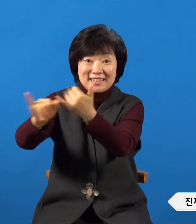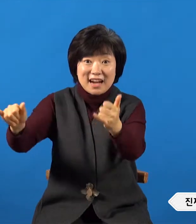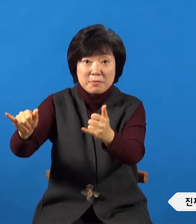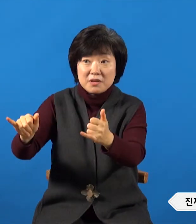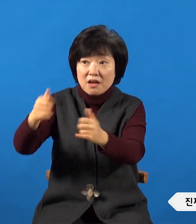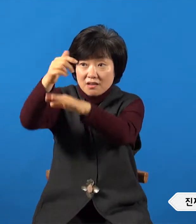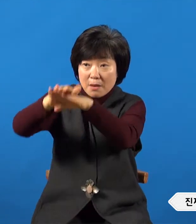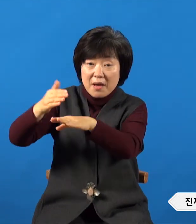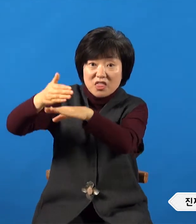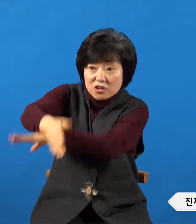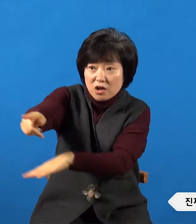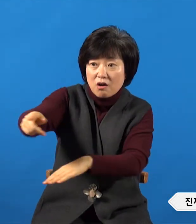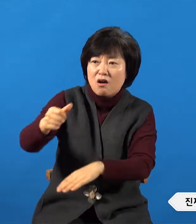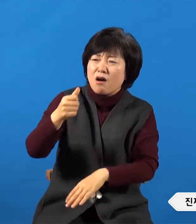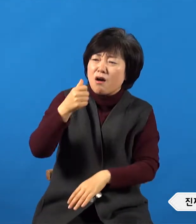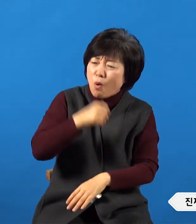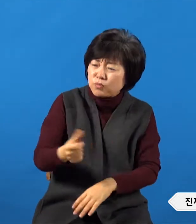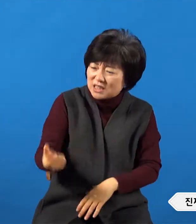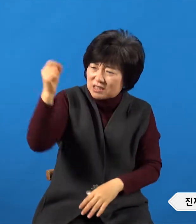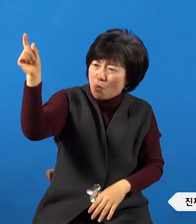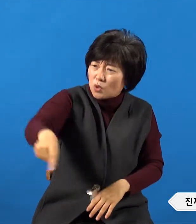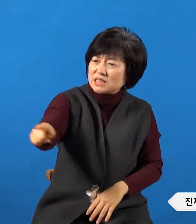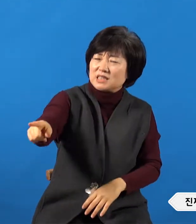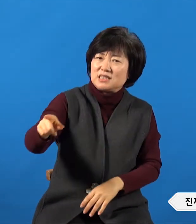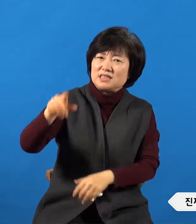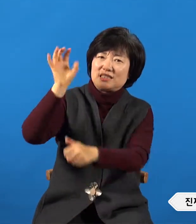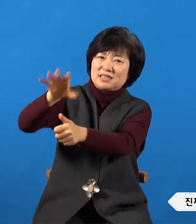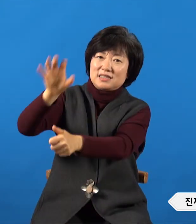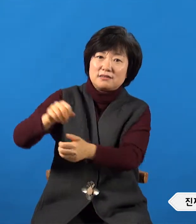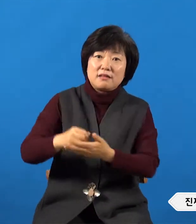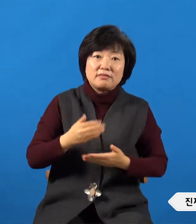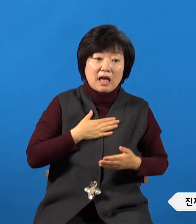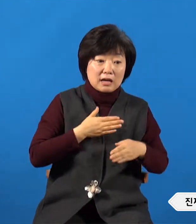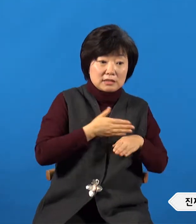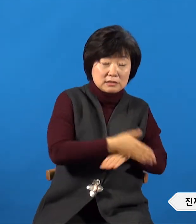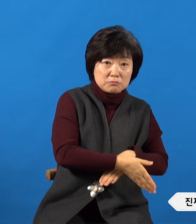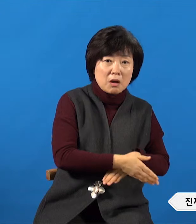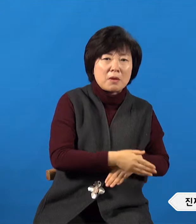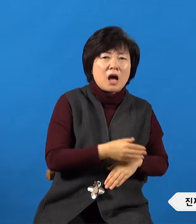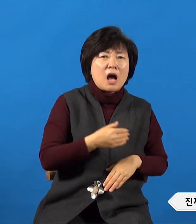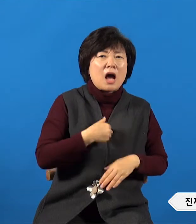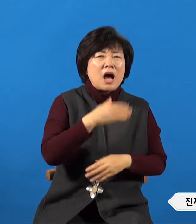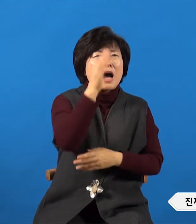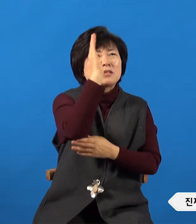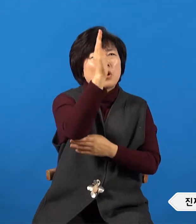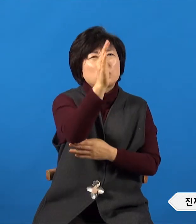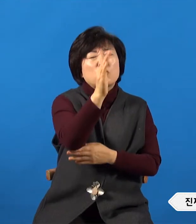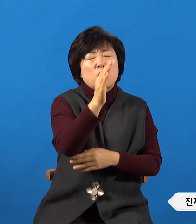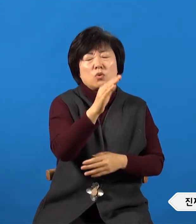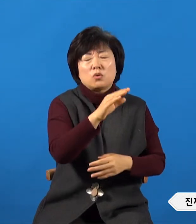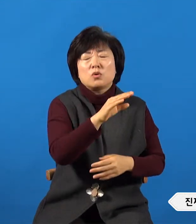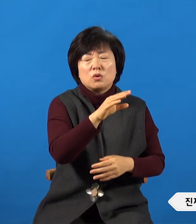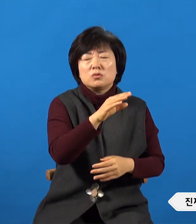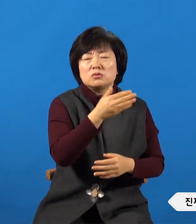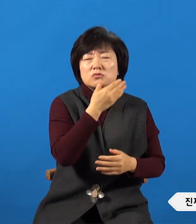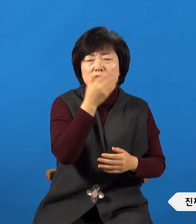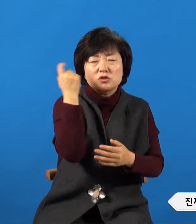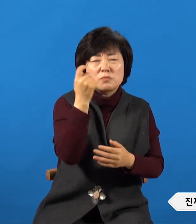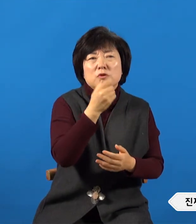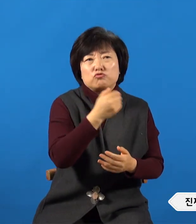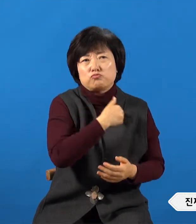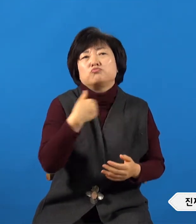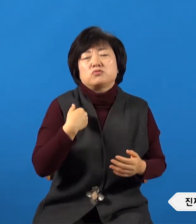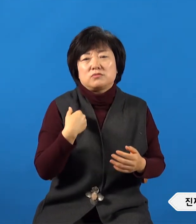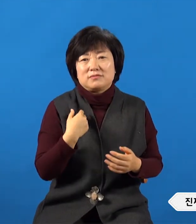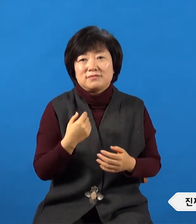예배 시간에 늦으면 5분만 일찍 출발하지라고 이야기하고 내가 늦으면 설교가 중요하다고